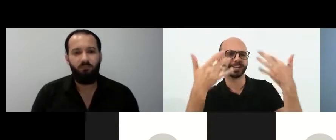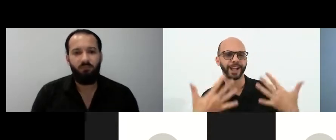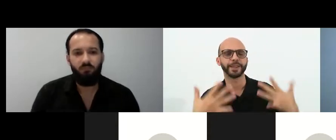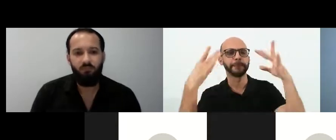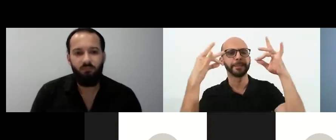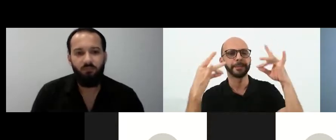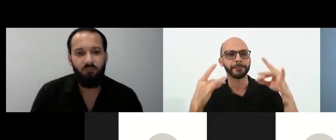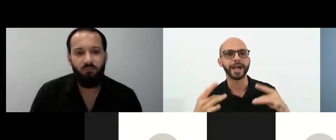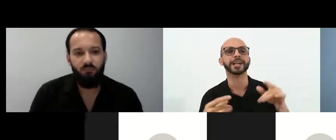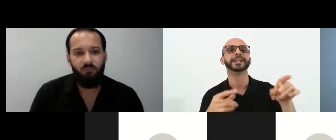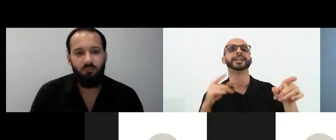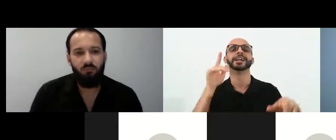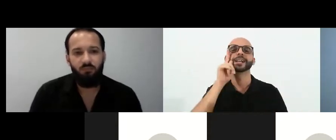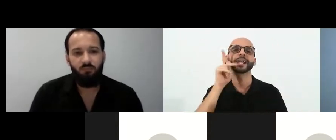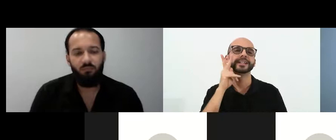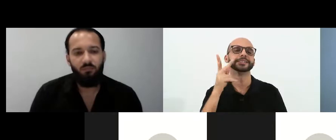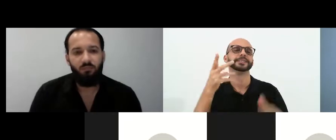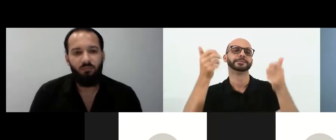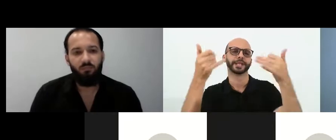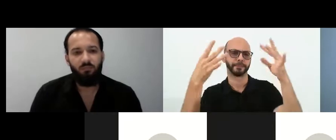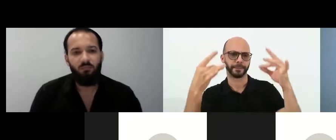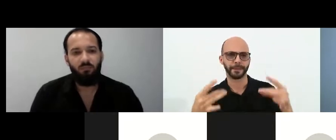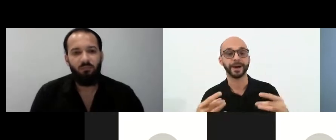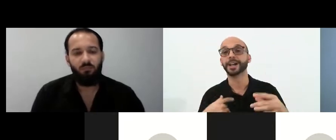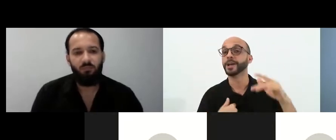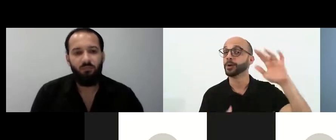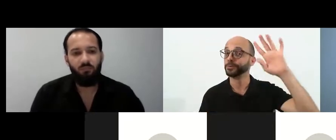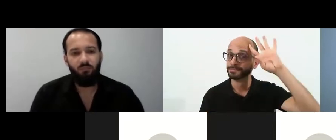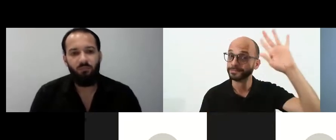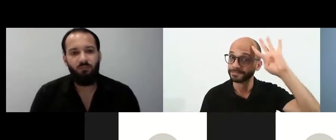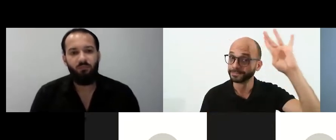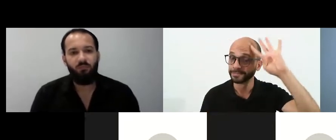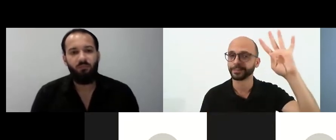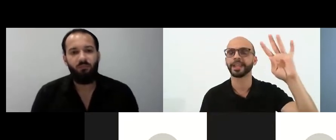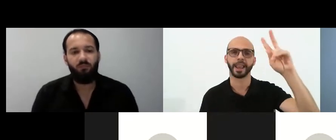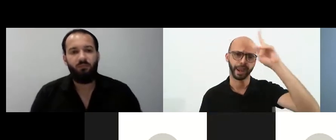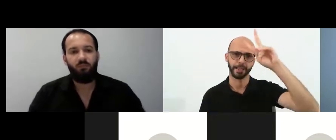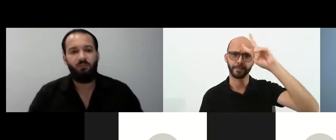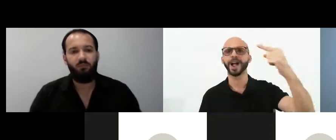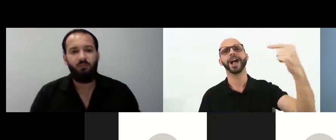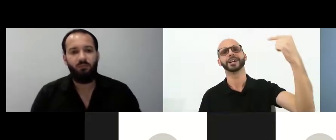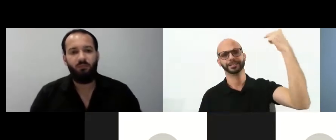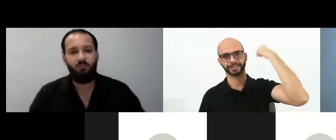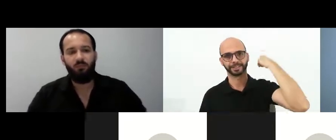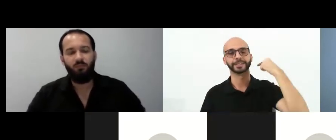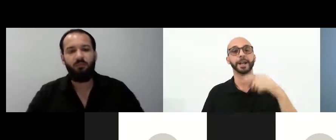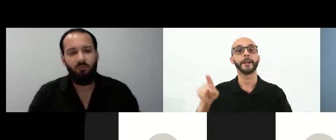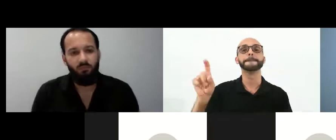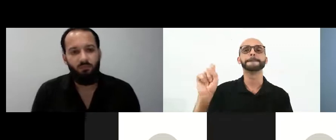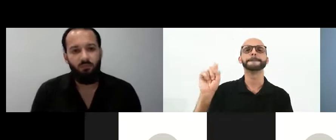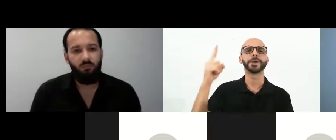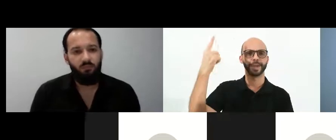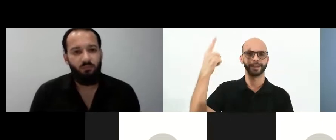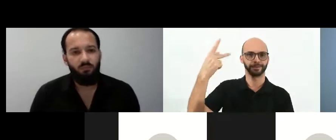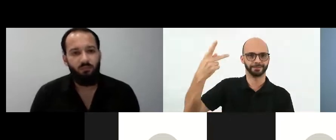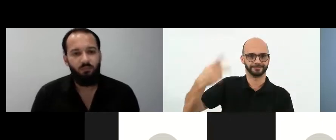adaptarmos a essa situação, como o Rodrigo havia abordado, a Grace Kelly também abordou. E eu fico imaginando,